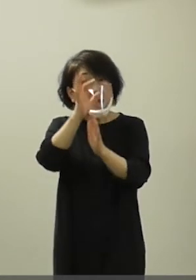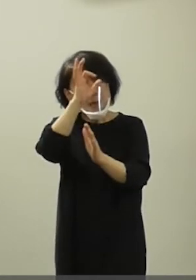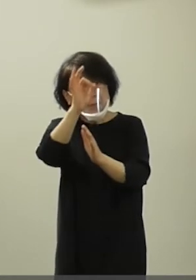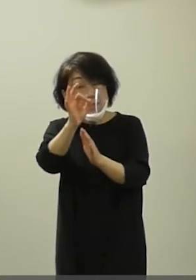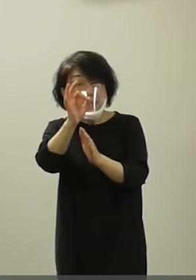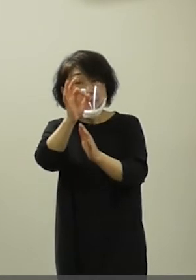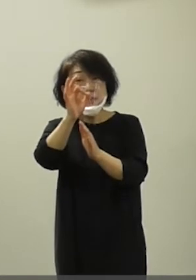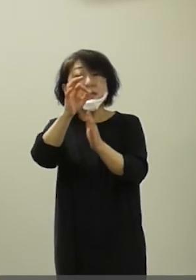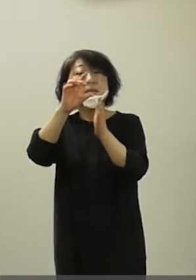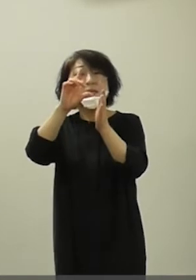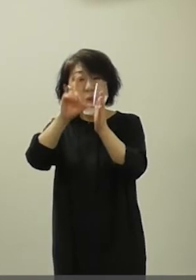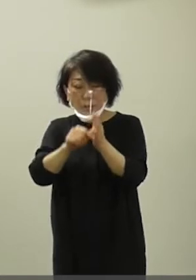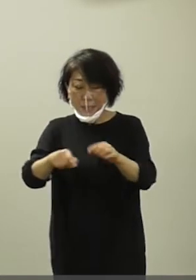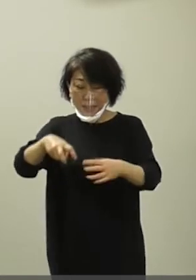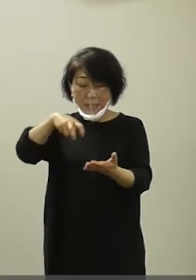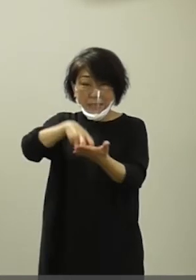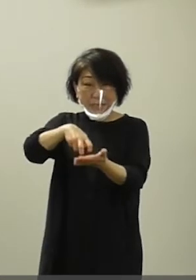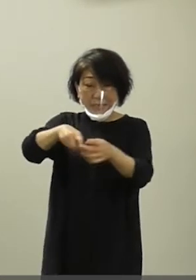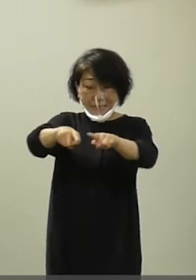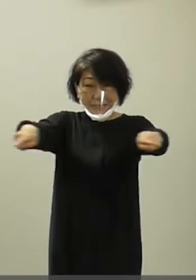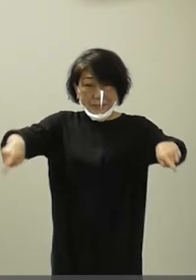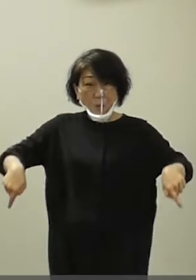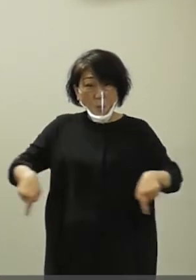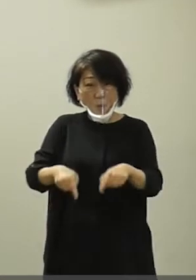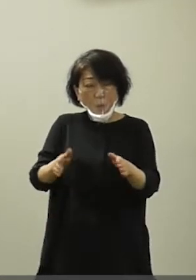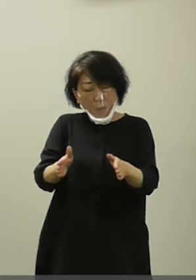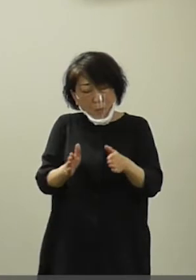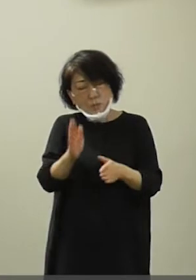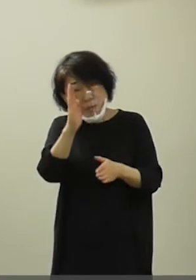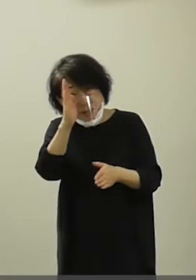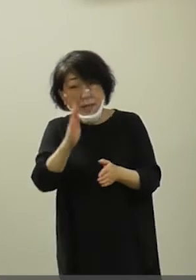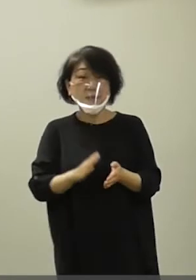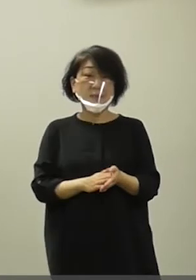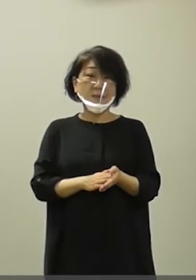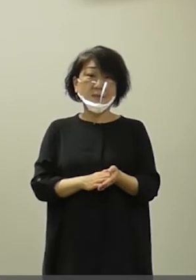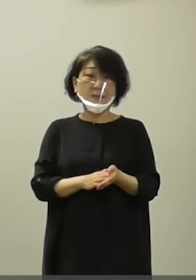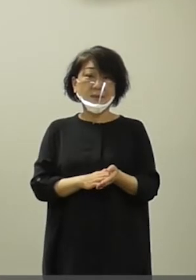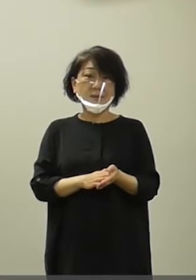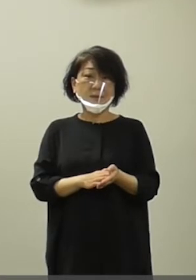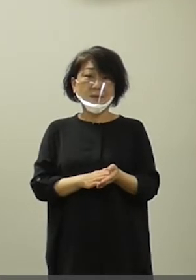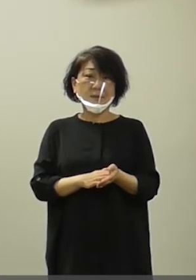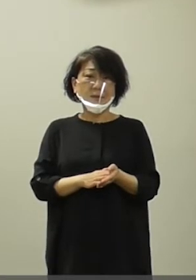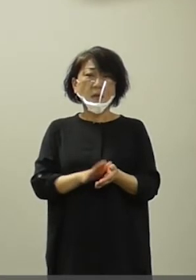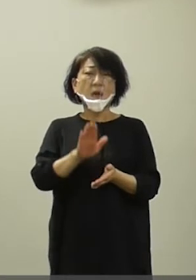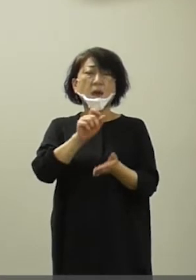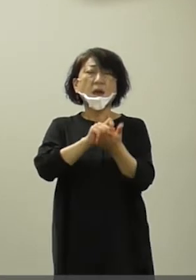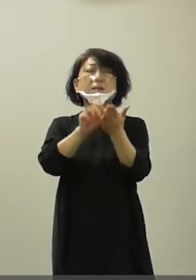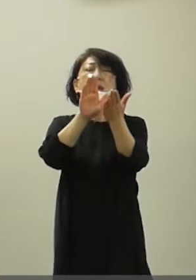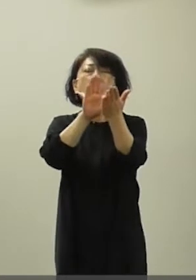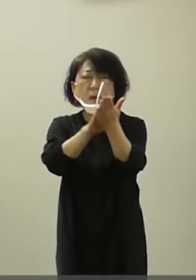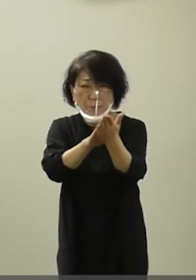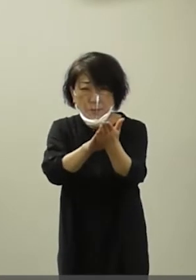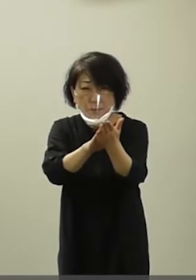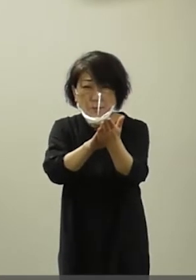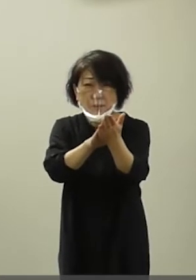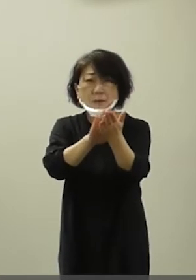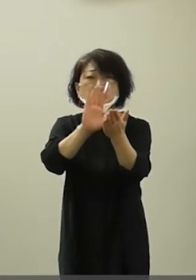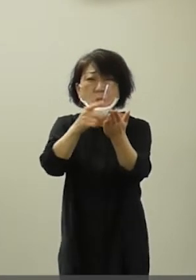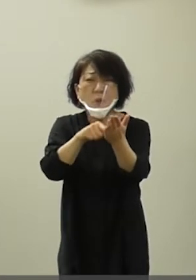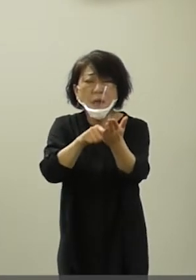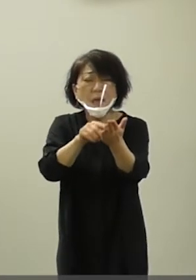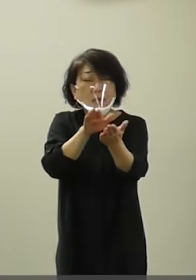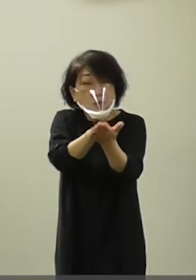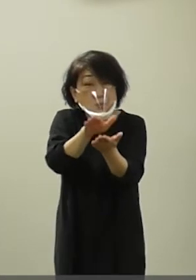たらしいことを使用しての認証から自粛してくださるようお願いしますと日本でしまったのですが塗料準備した